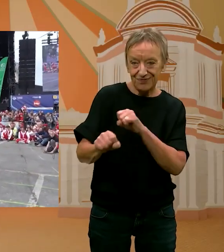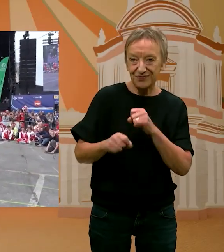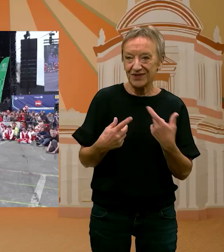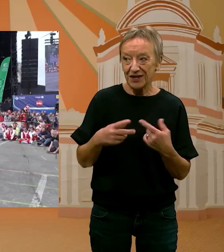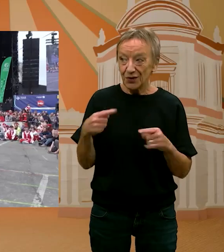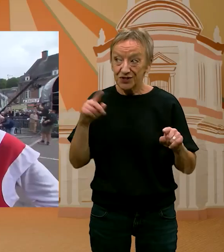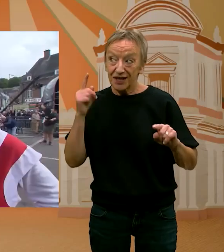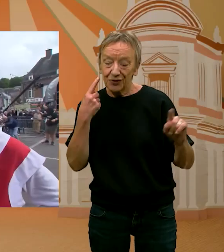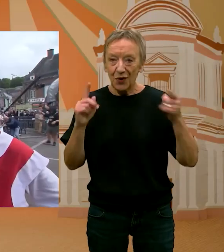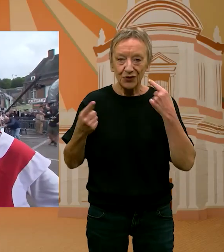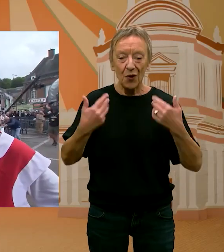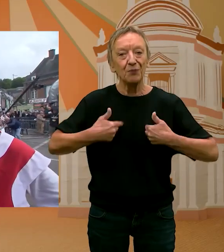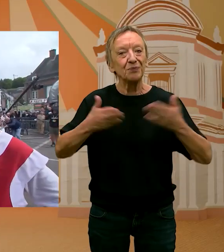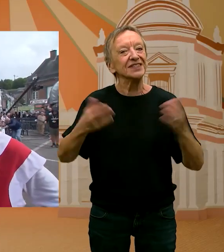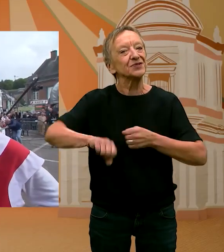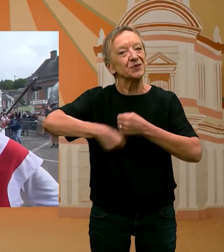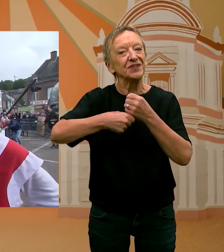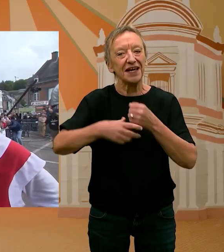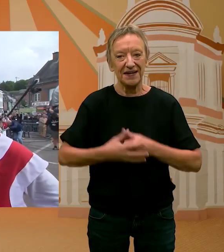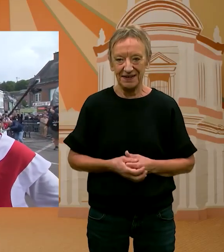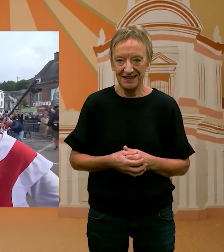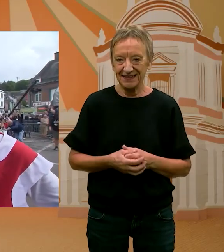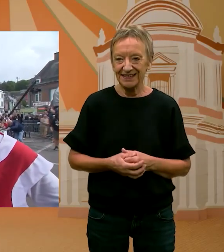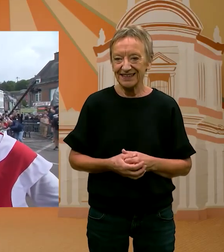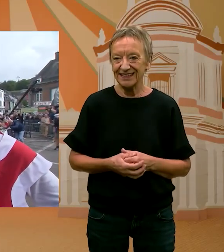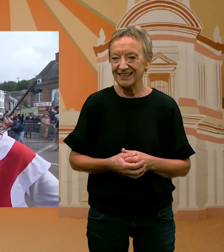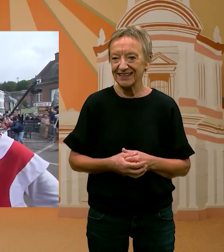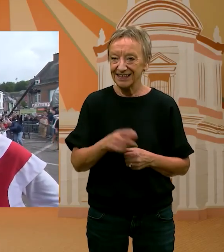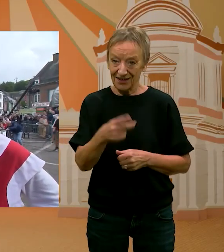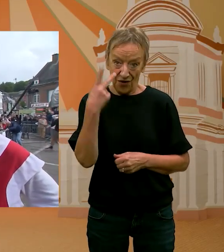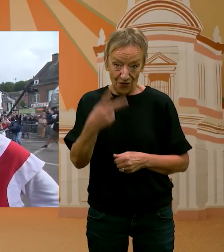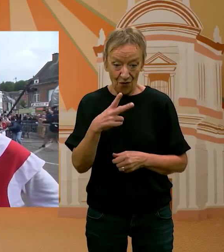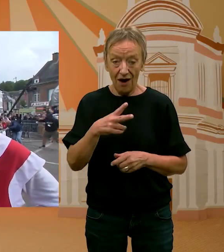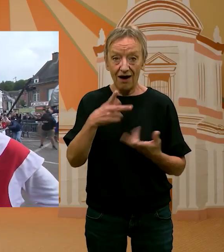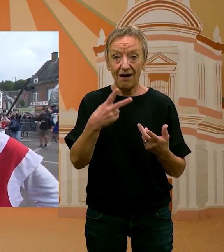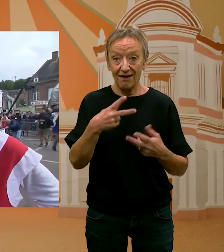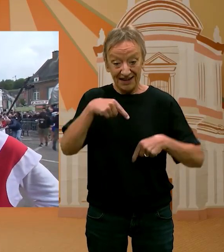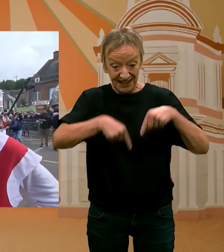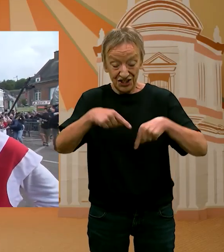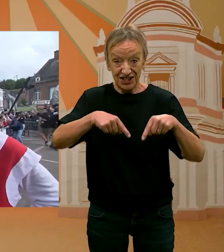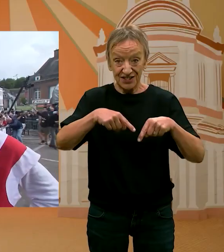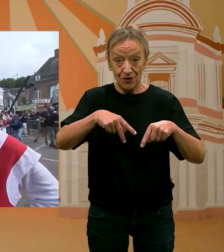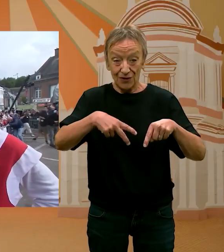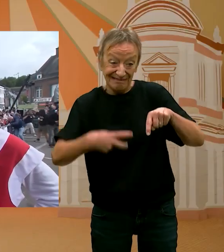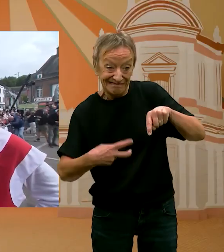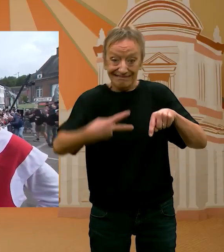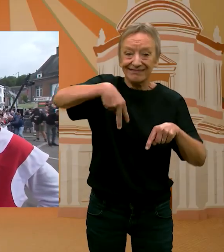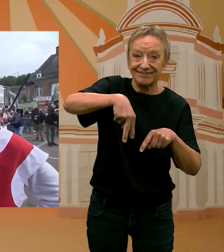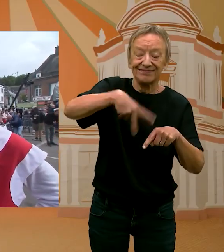public qui à chaque fois qu'un des chasseurs se rattrape, à chaque fois qu'un des chasseurs tombe, c'est un hurrah, ce sont des bravos. Hein. Vous le ressentez, c'est une vraie énergie.